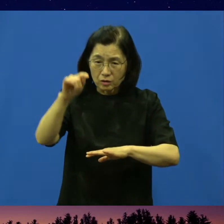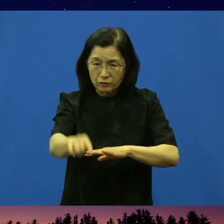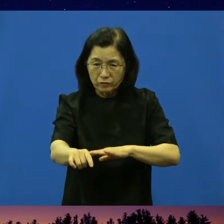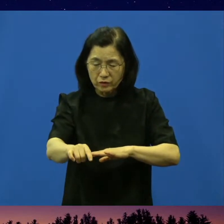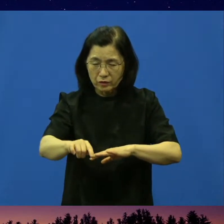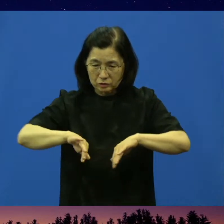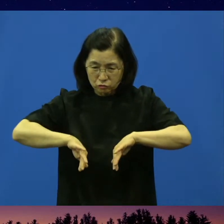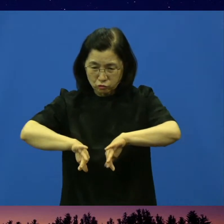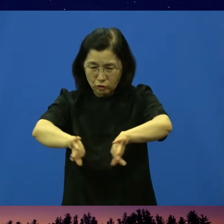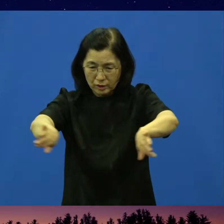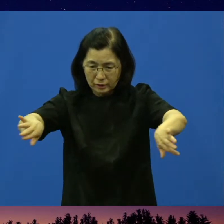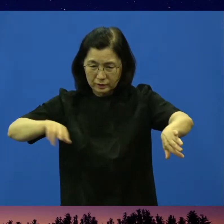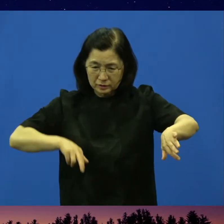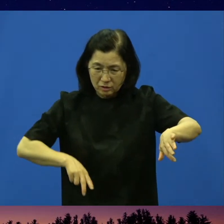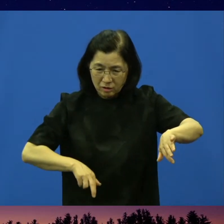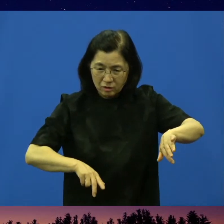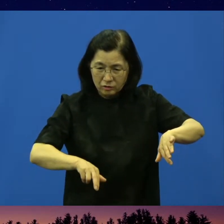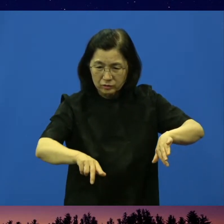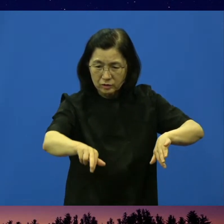축복이었어요.